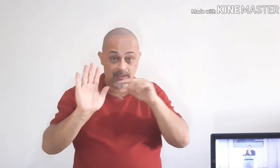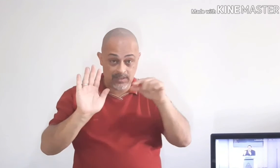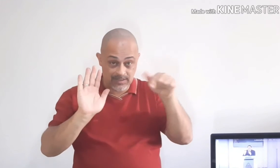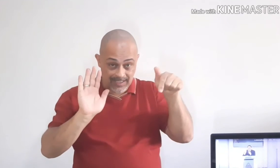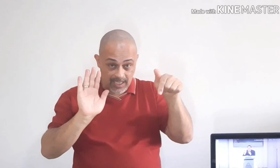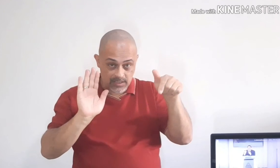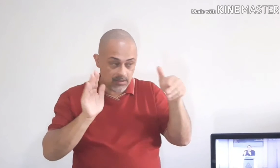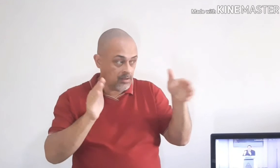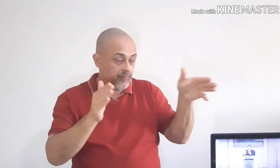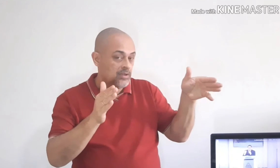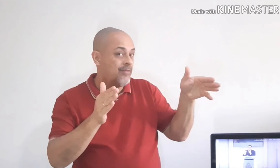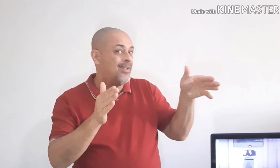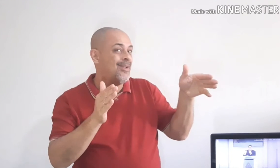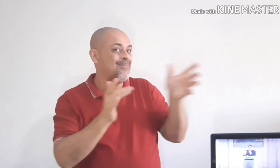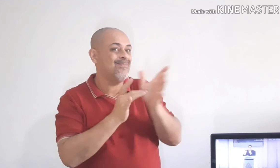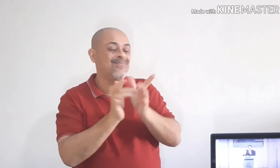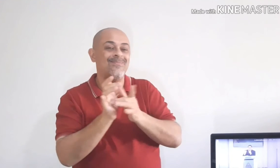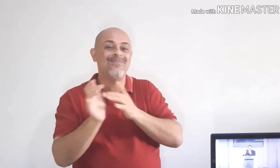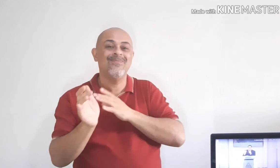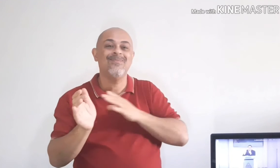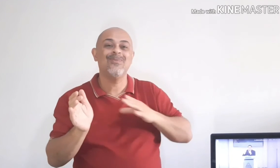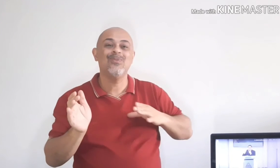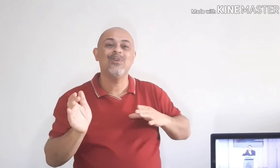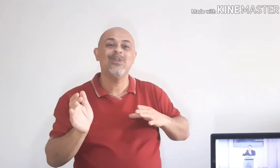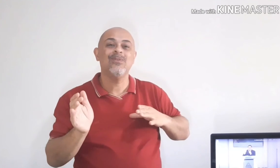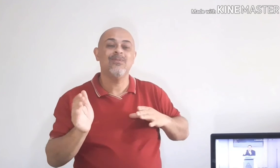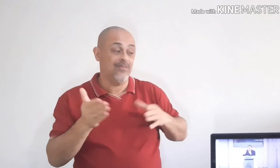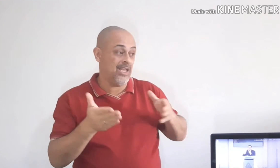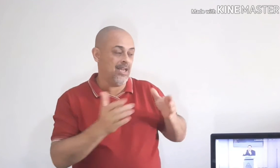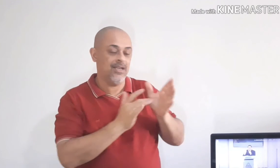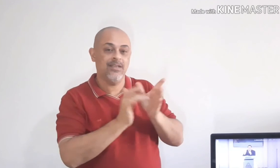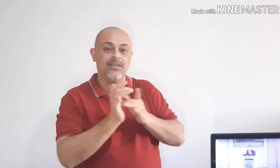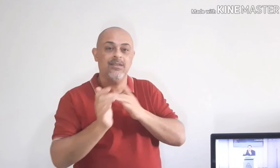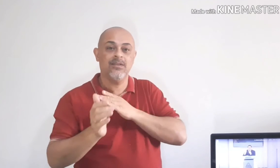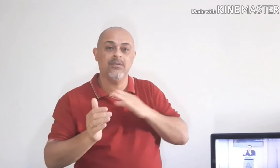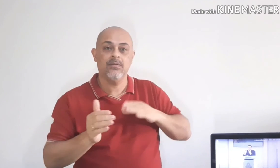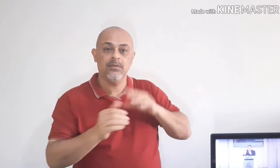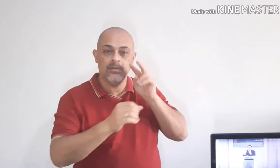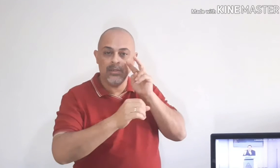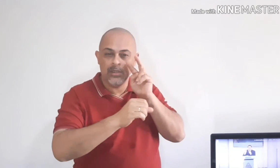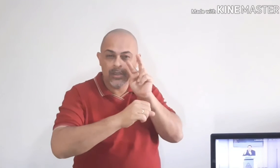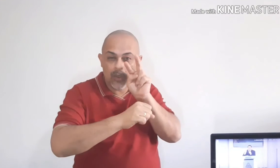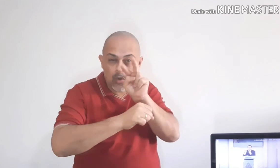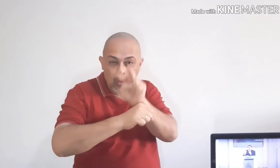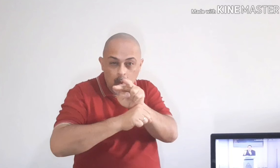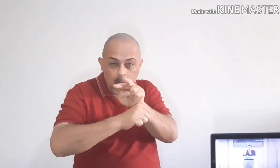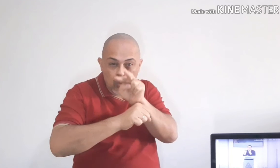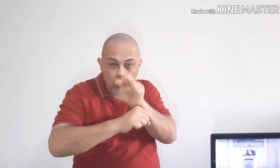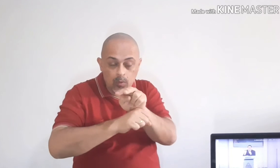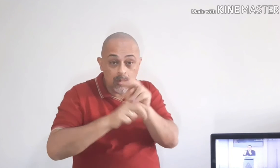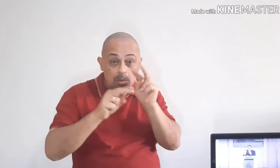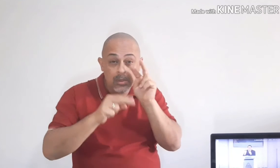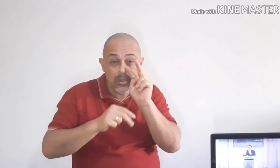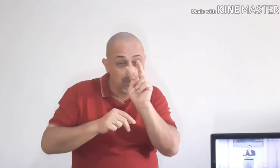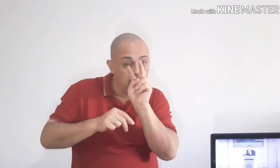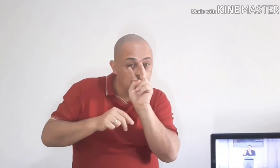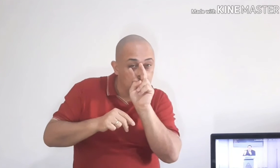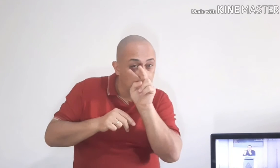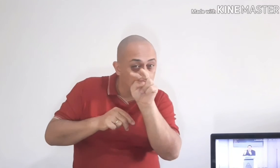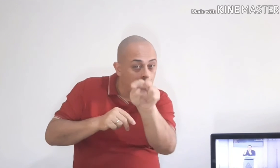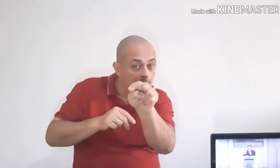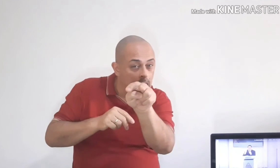de compadecimento. Porque o Senhor olha por mim e por você e sente a minha